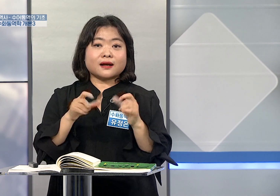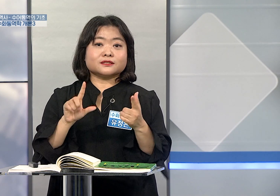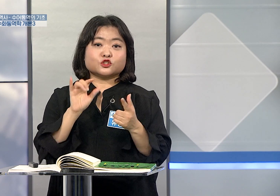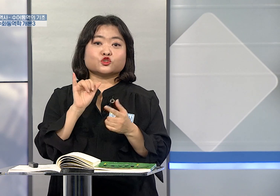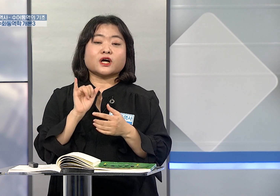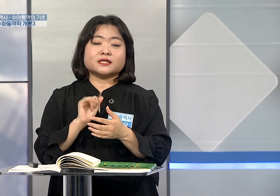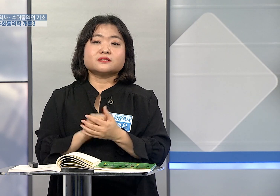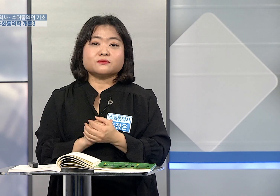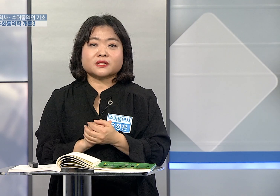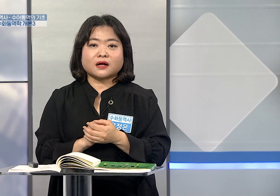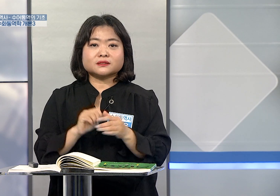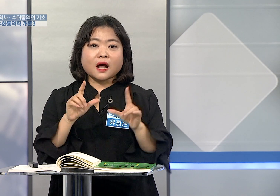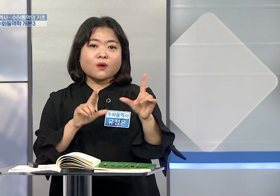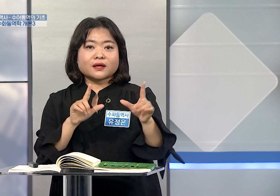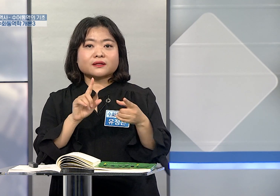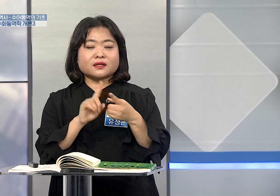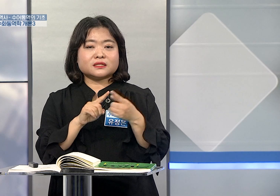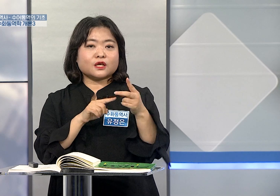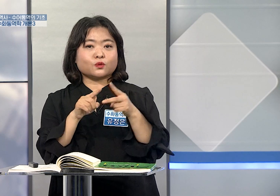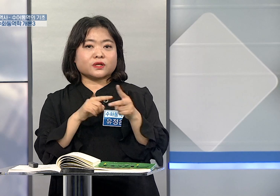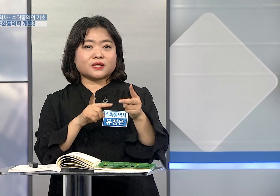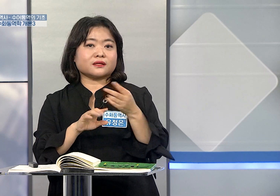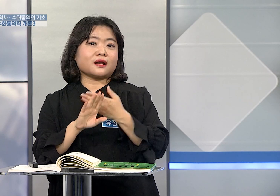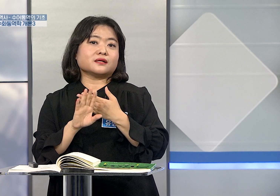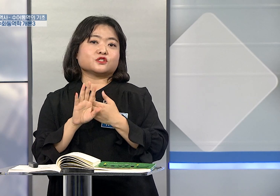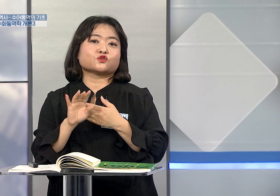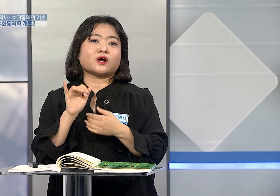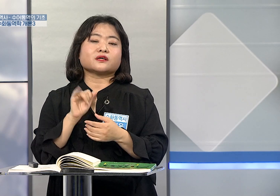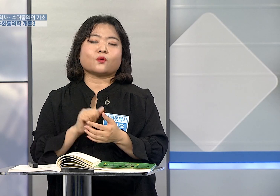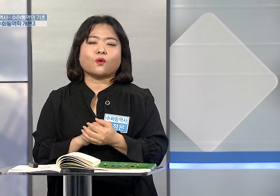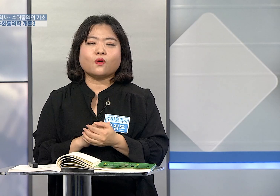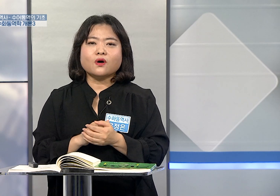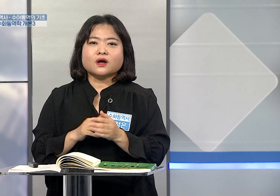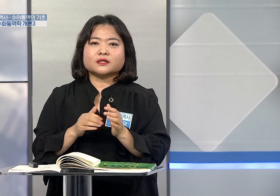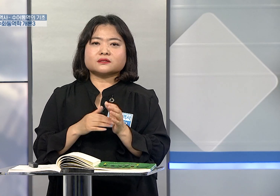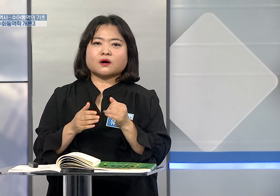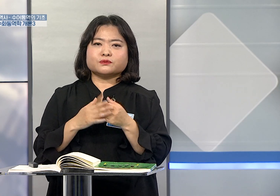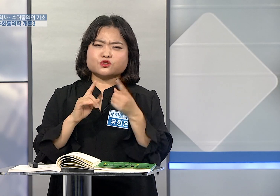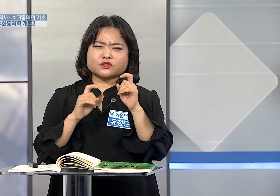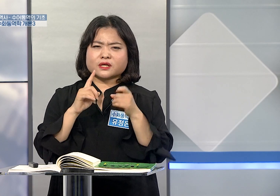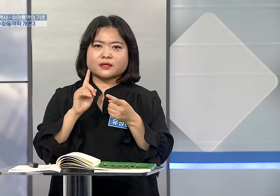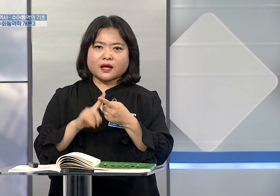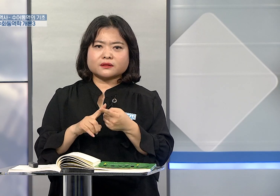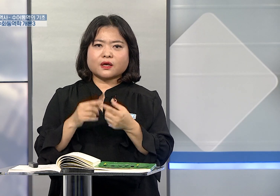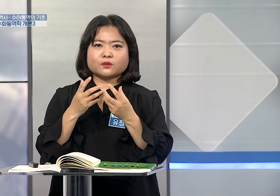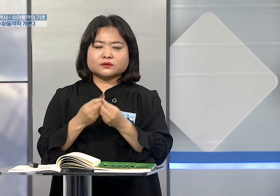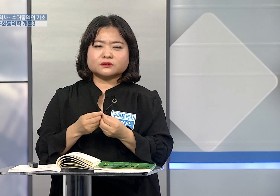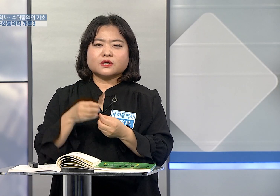달라질 수가 있습니다. 그 상황에 대한 이해도 굉장히 달라질 수가 있고 그래서 비수지에 대한 내용은